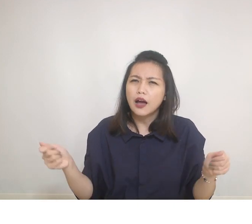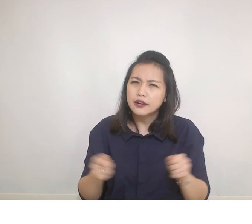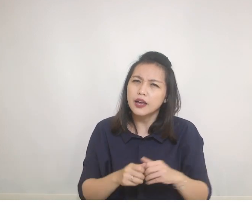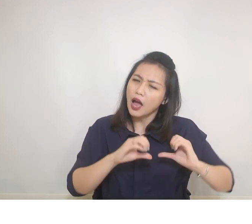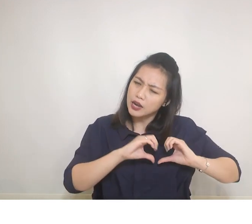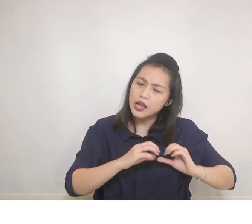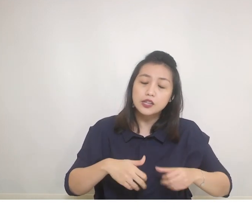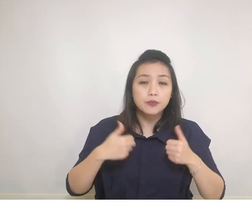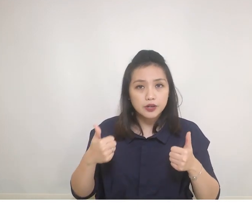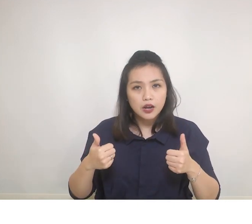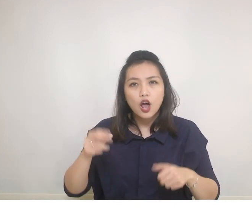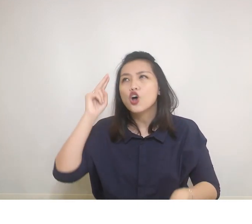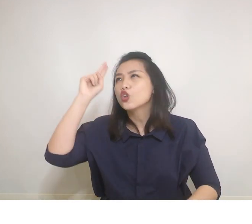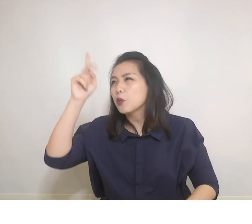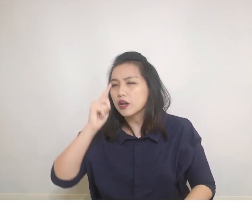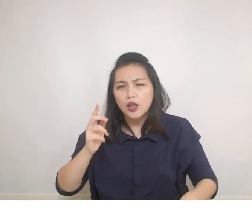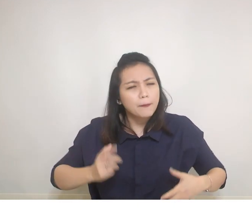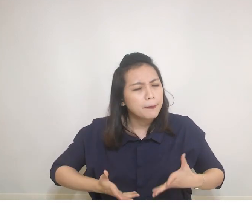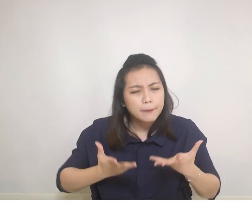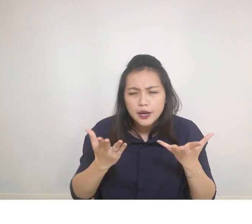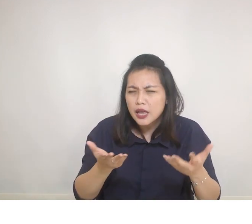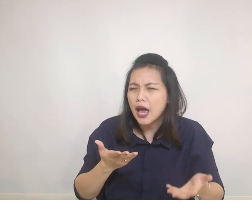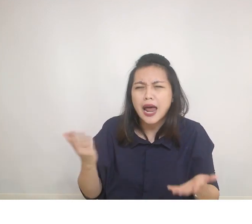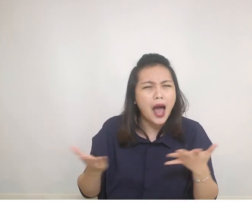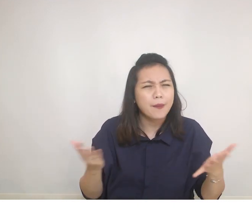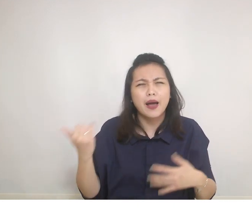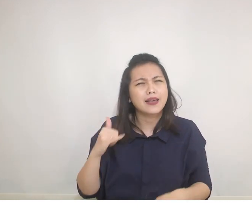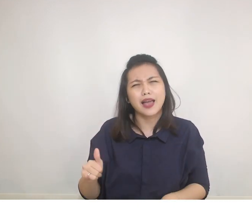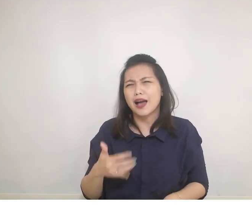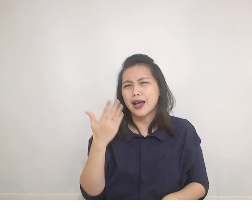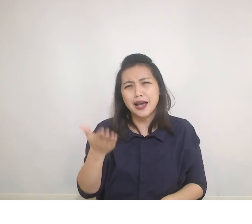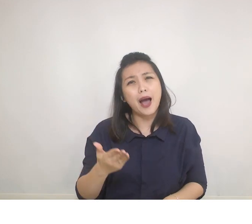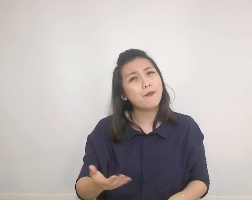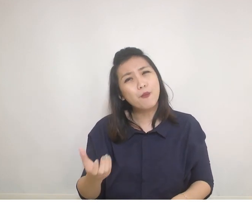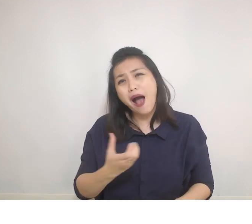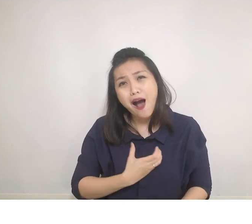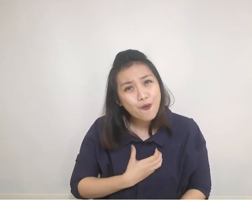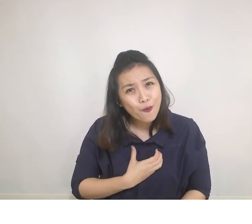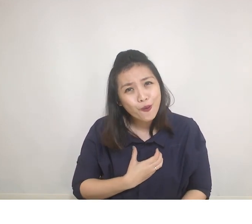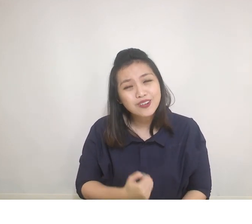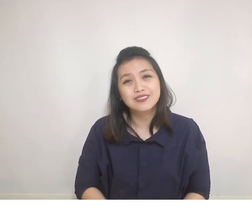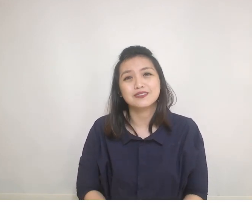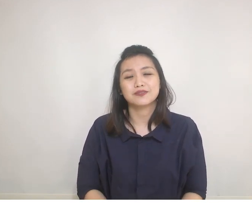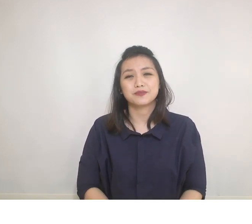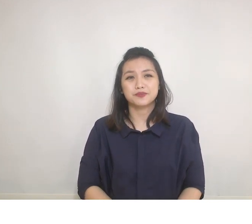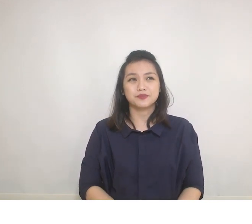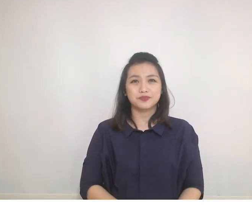membalance. Diatur itu gimana ya maksudnya? Bisa dikasih contoh sedikit aja? Diatur itu masuk gini, dulu kan saya tuh kan